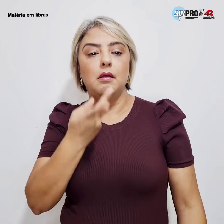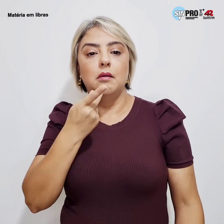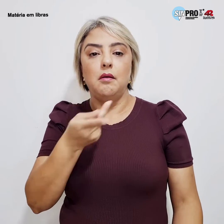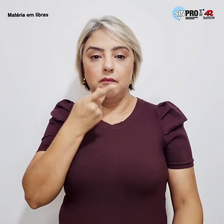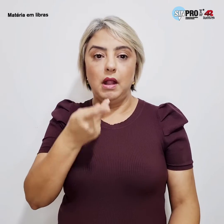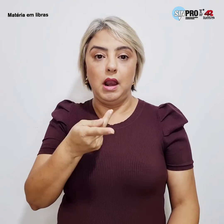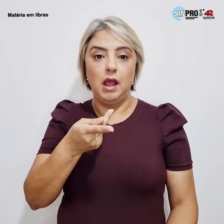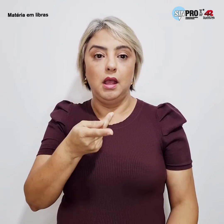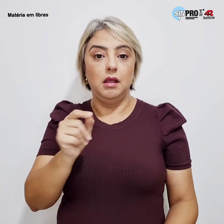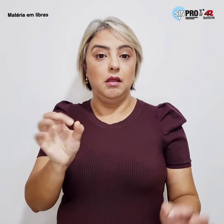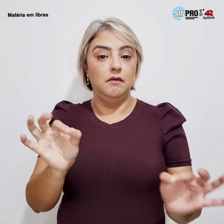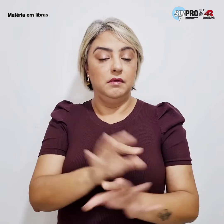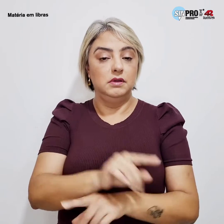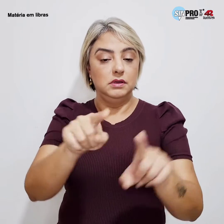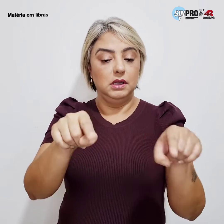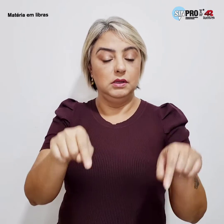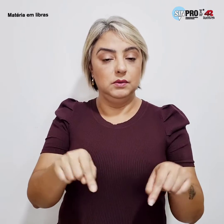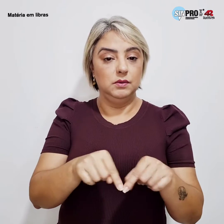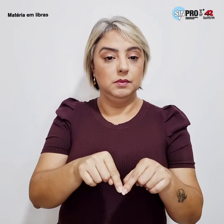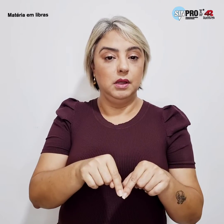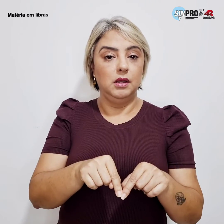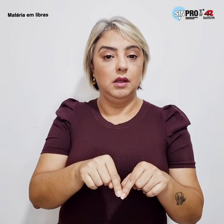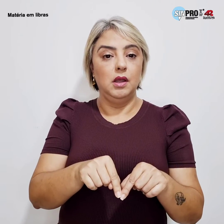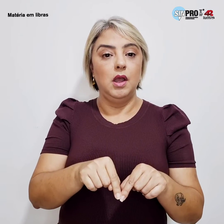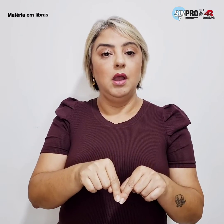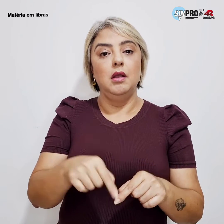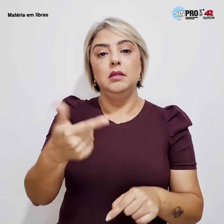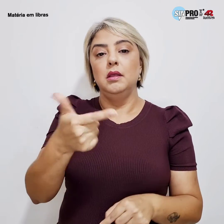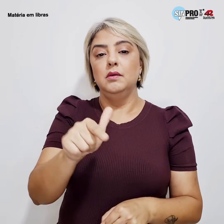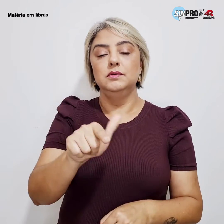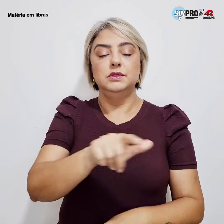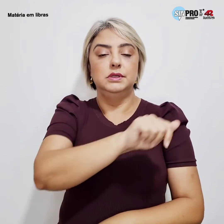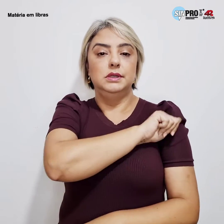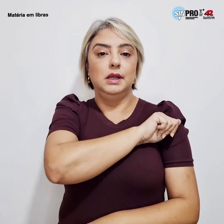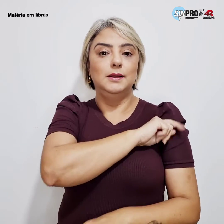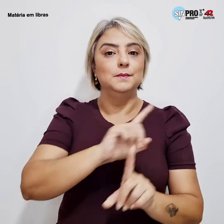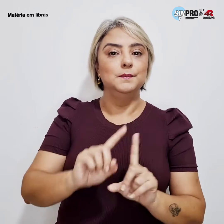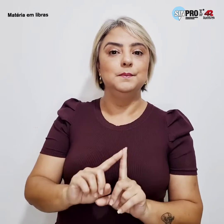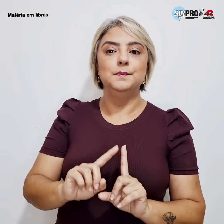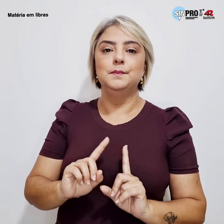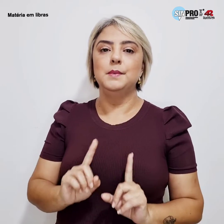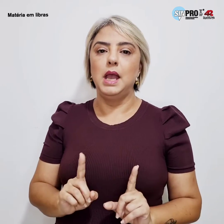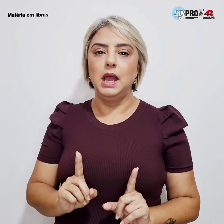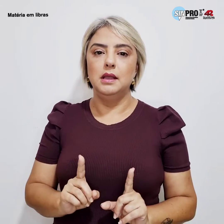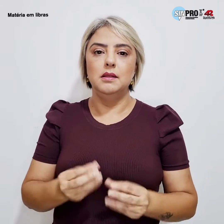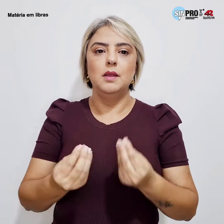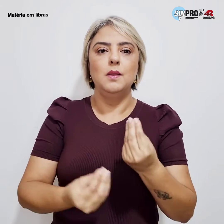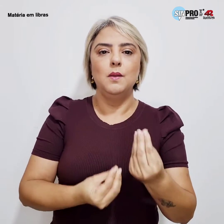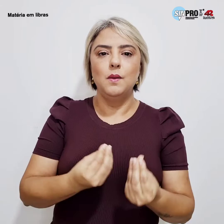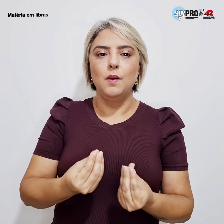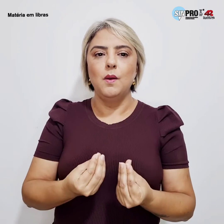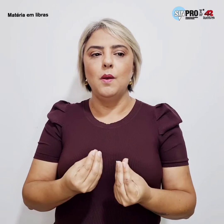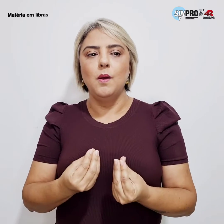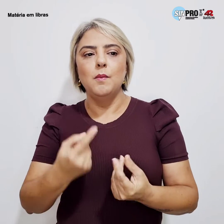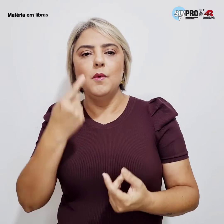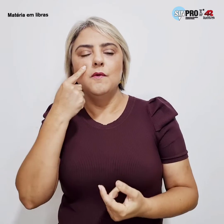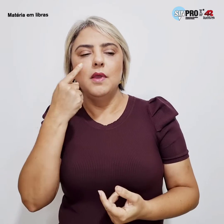fechamento das turmas seria a baixa demanda. Entretanto, como aferir demanda em